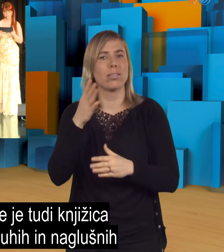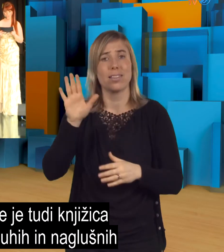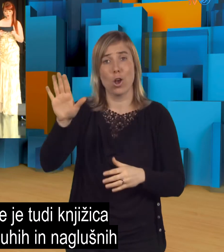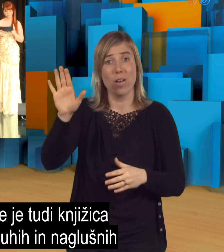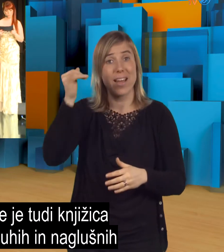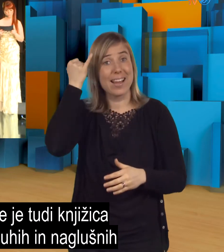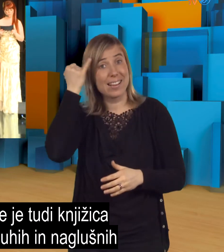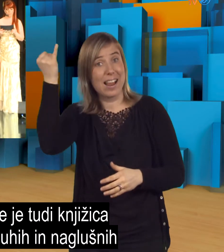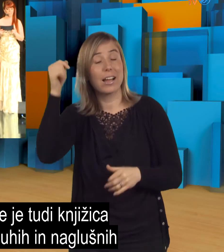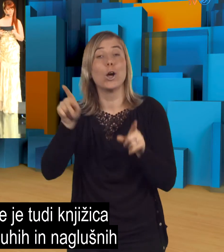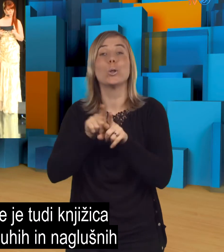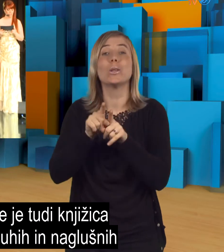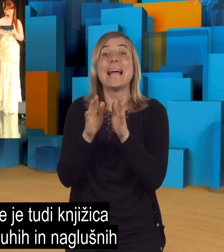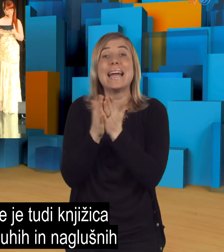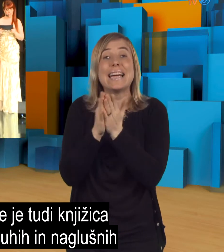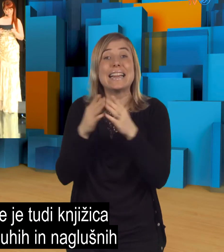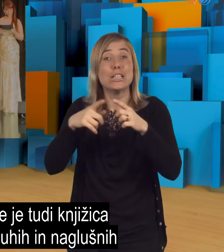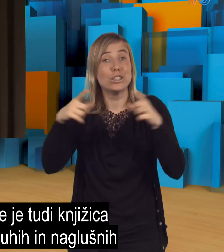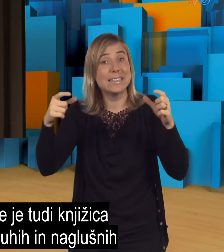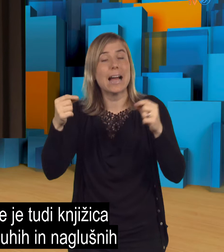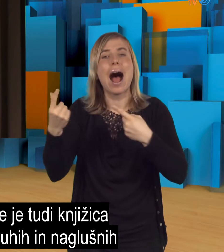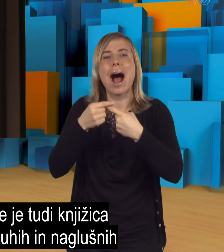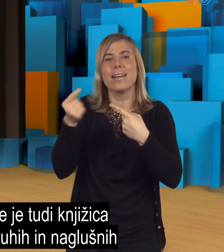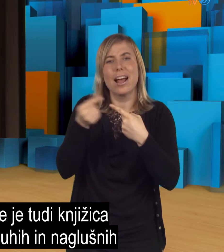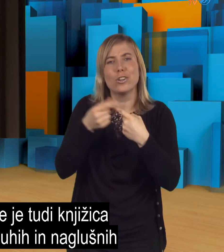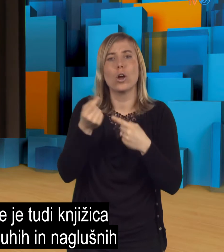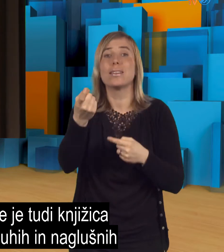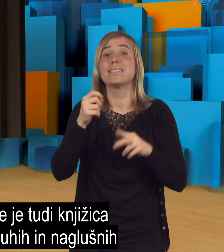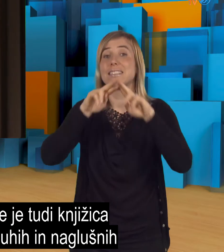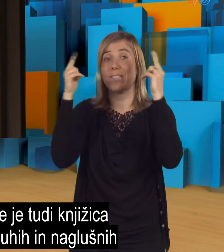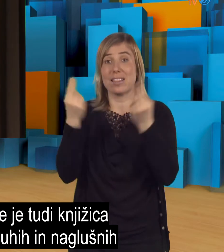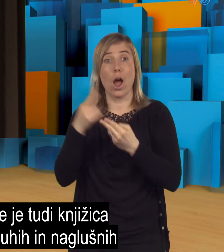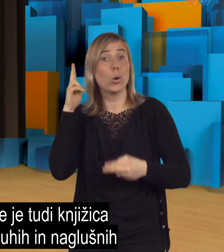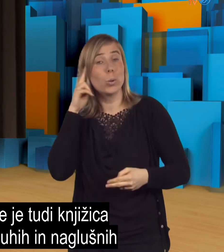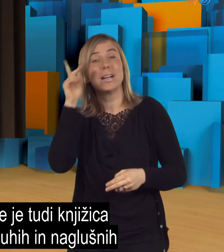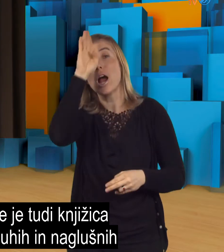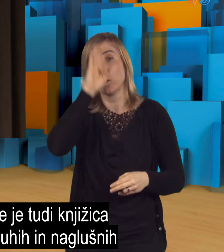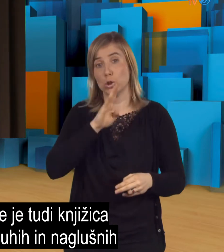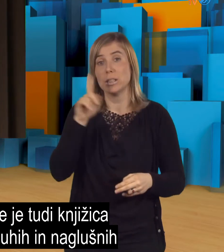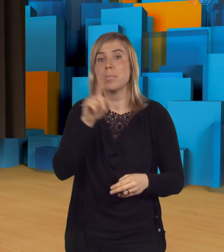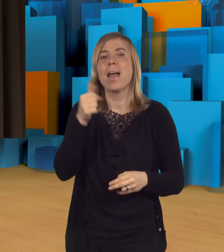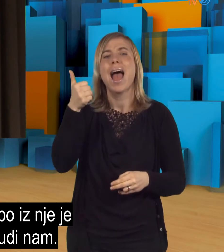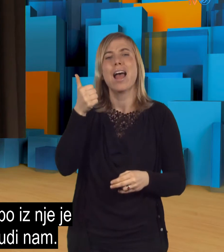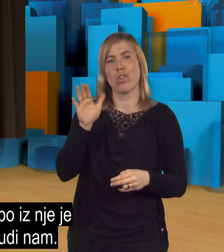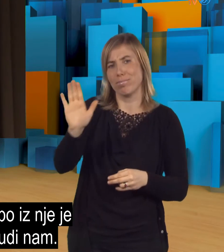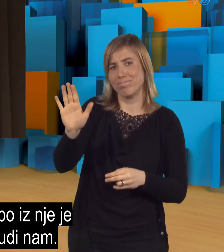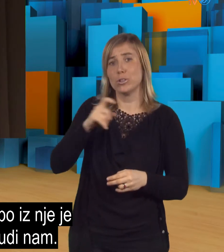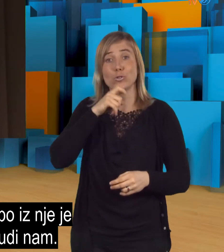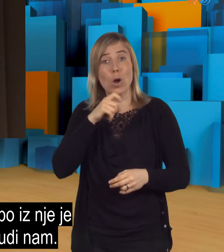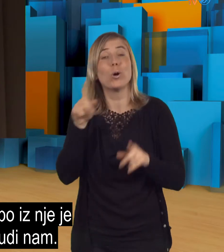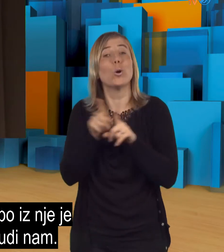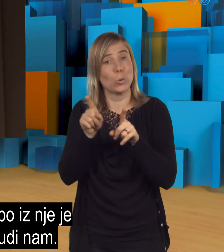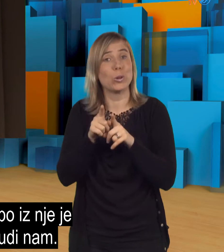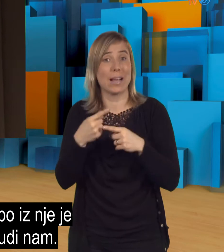Plod njegove ideje je tudi knjižica anekdot iz sveta gluhih in naglušnih in eno zgodbo iz nje je povedal tudi nam.